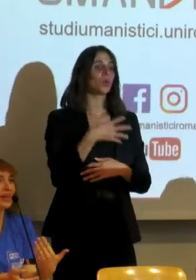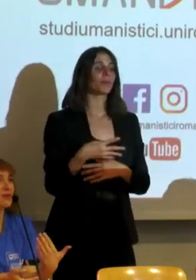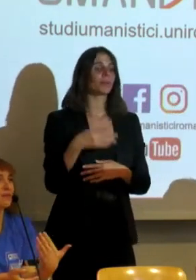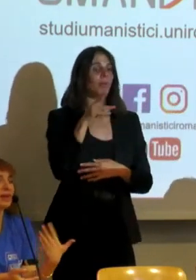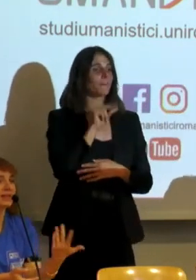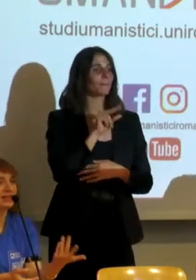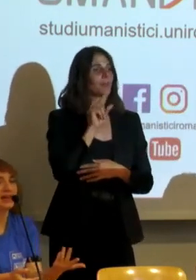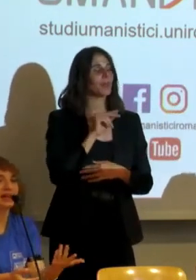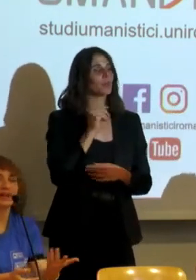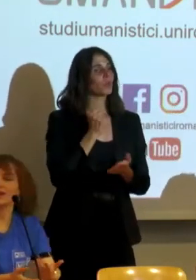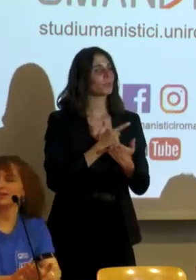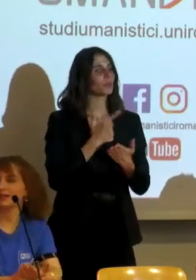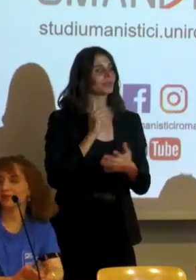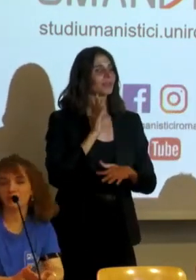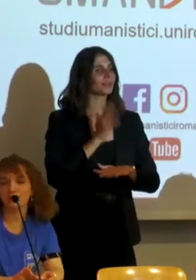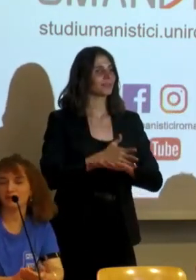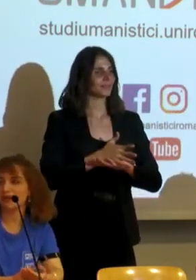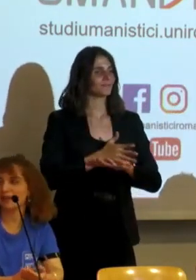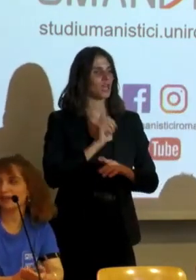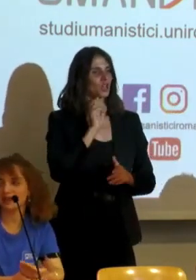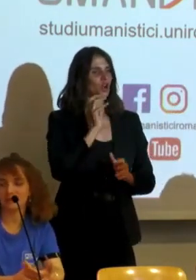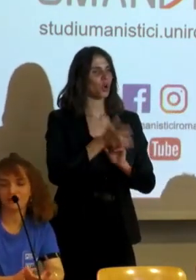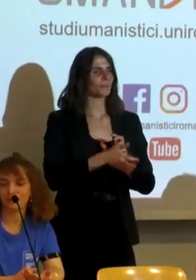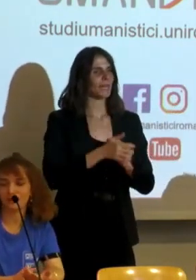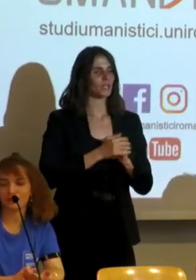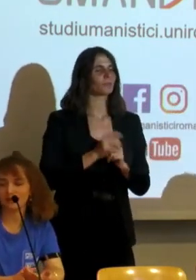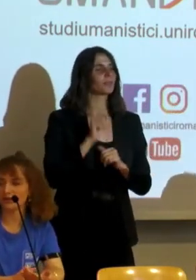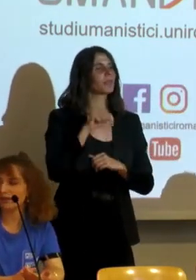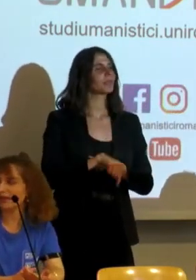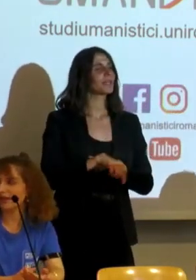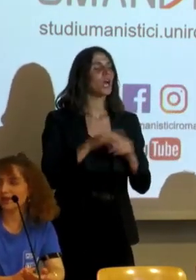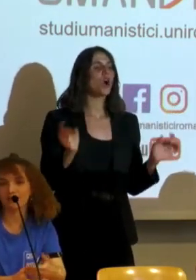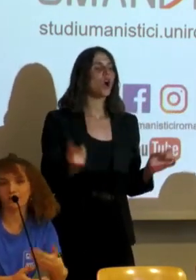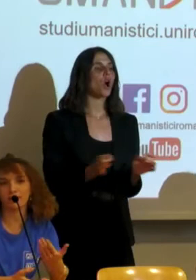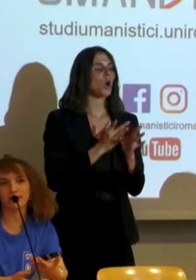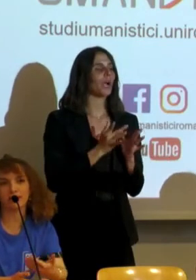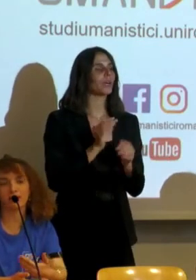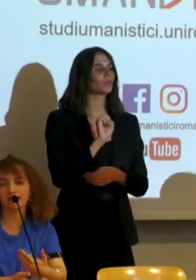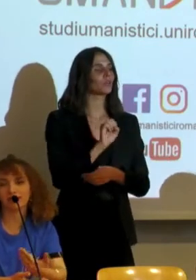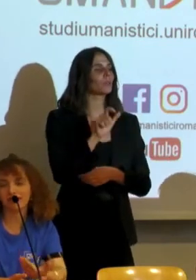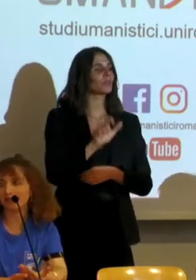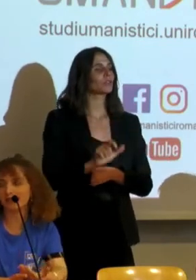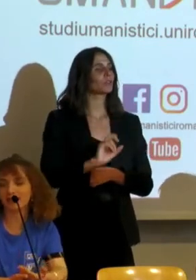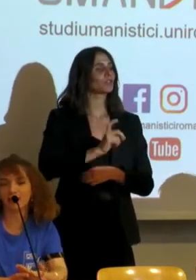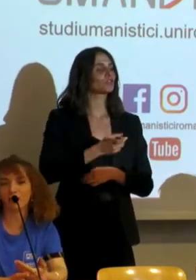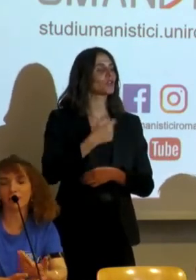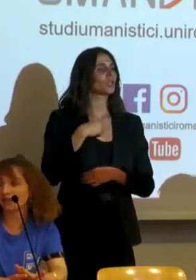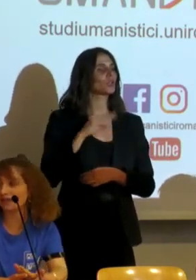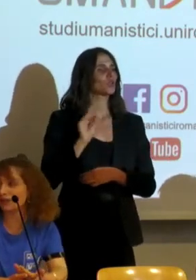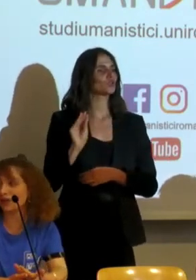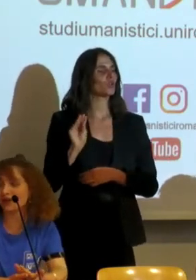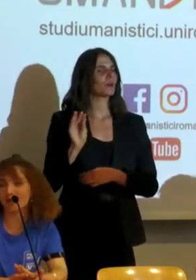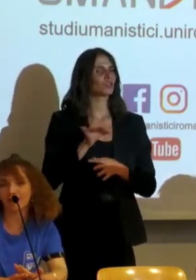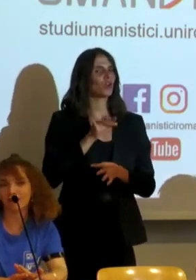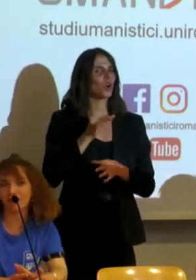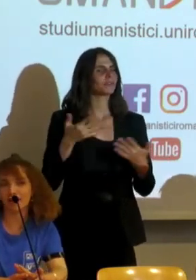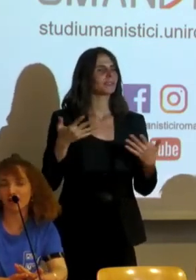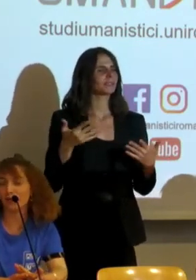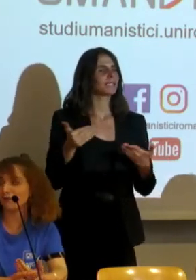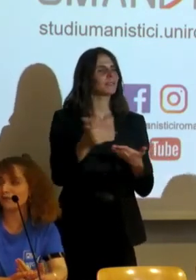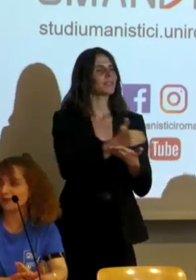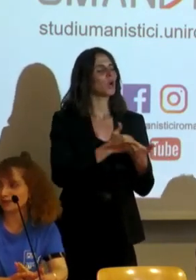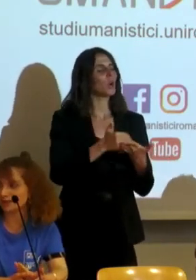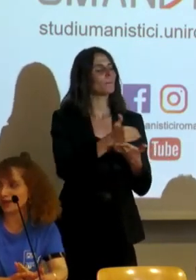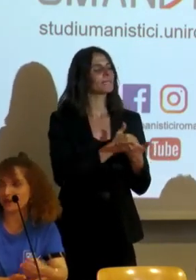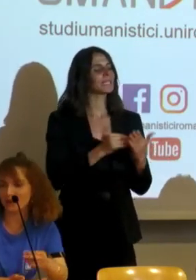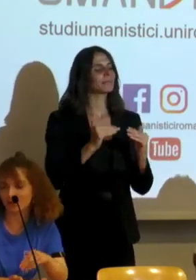dell'importanza della complessità, e a tal proposito vorrei chiedere alla professoressa Giorda che cosa vuol dire concretamente a livello pratico avere a che fare con